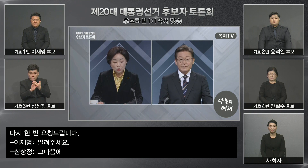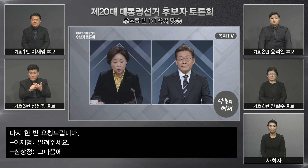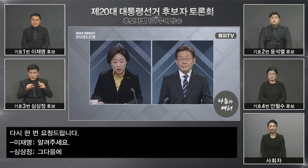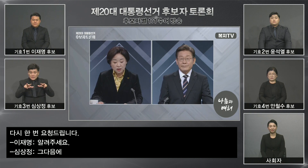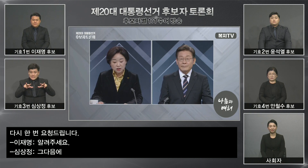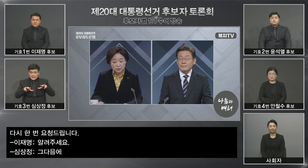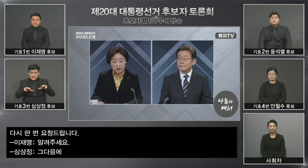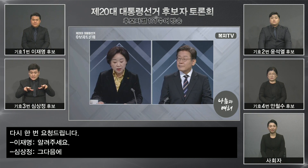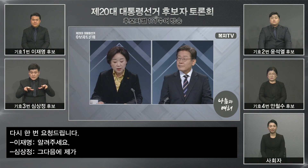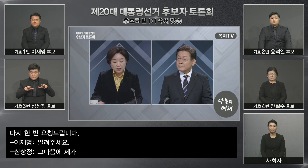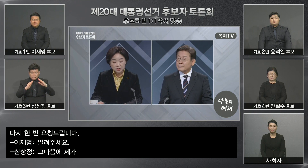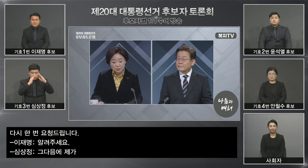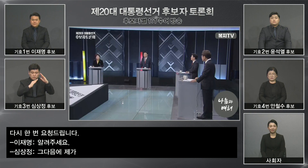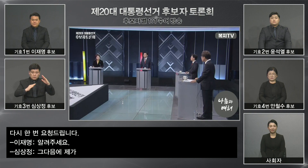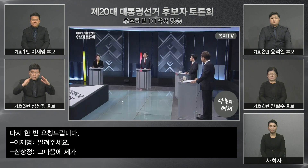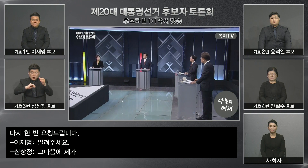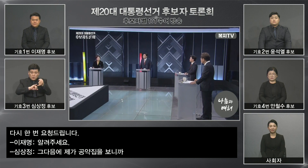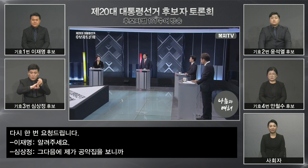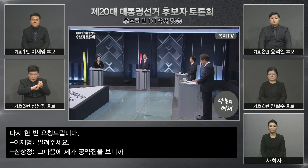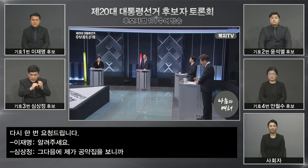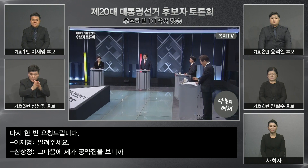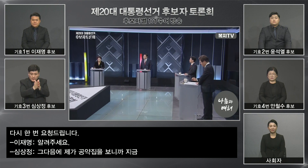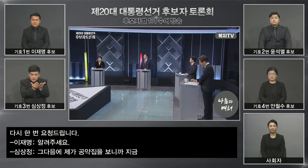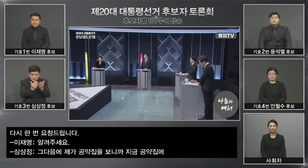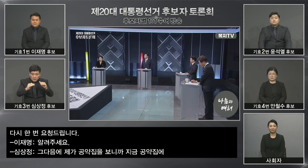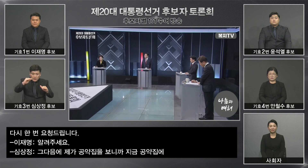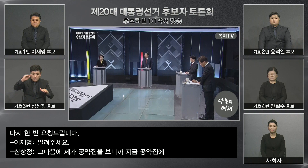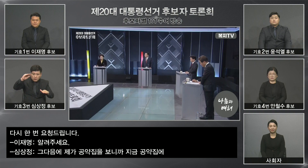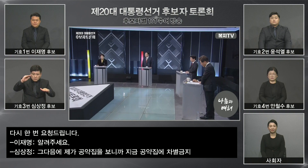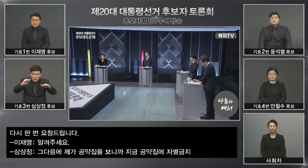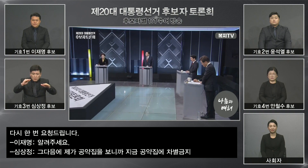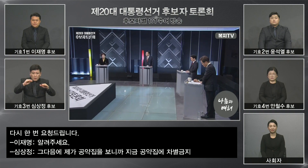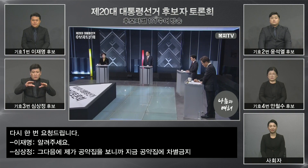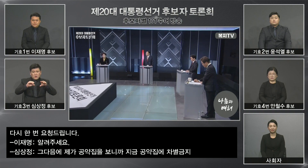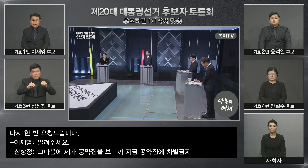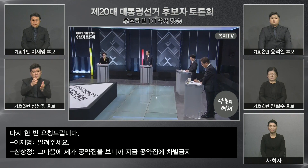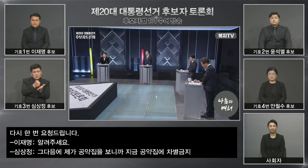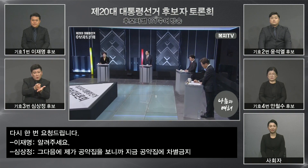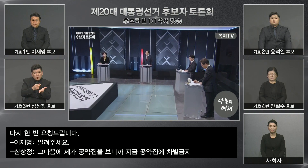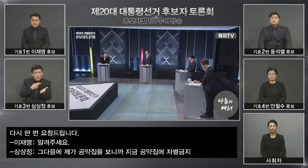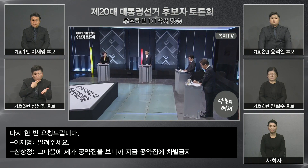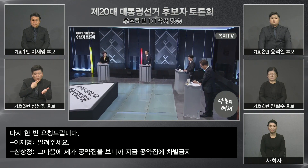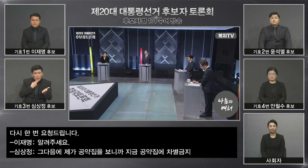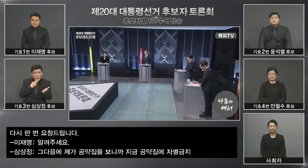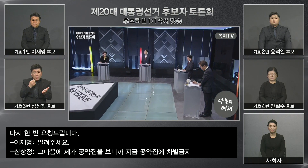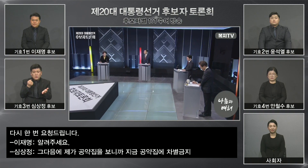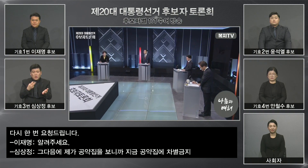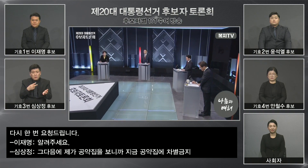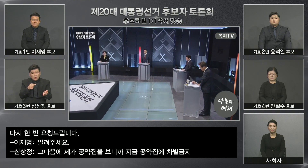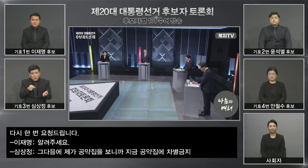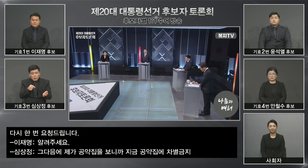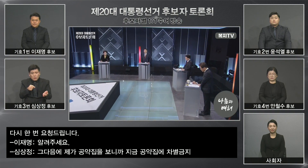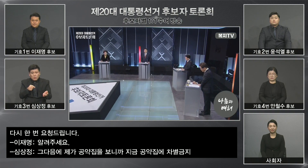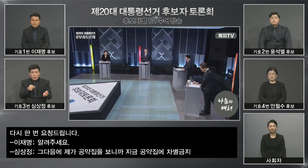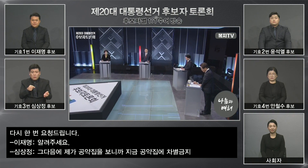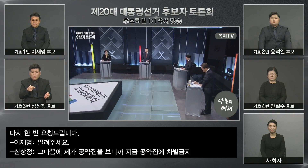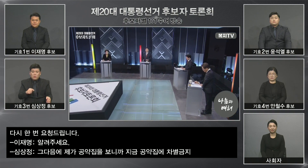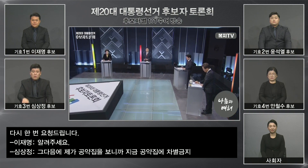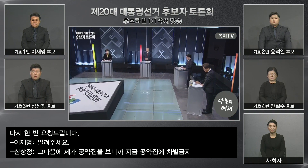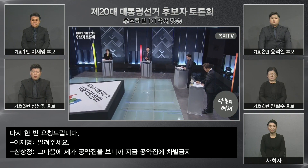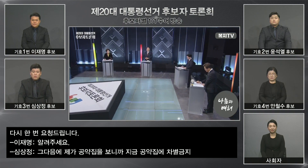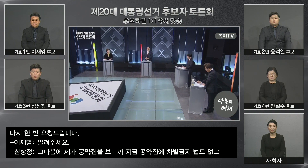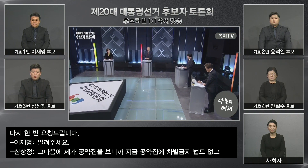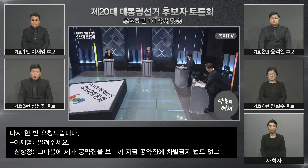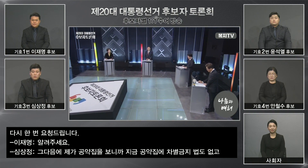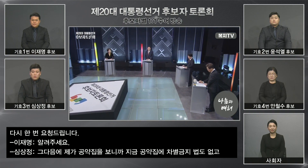이제 차별금지법에 차별금지법도 없고 또 네. 비동의 강간죄 도입은 찾아볼 수가 없어요. 네. 그